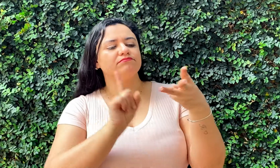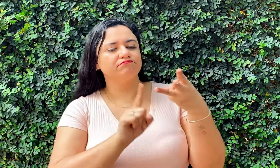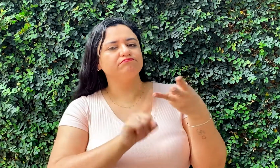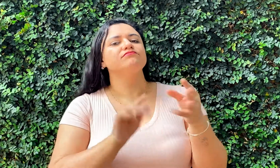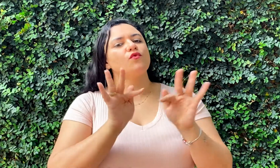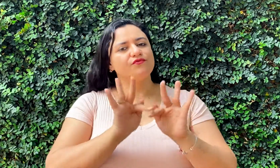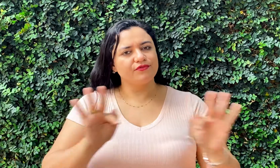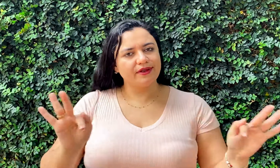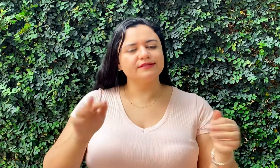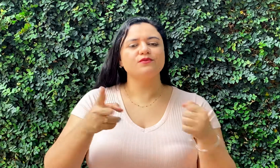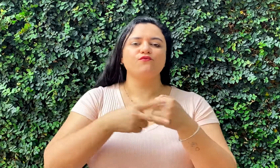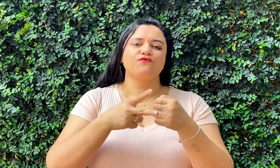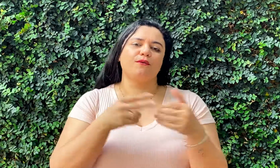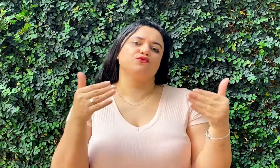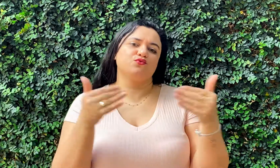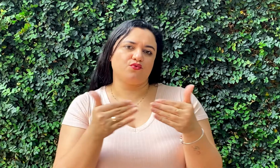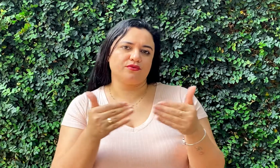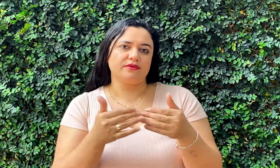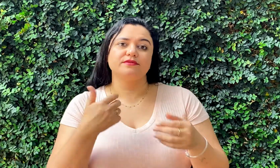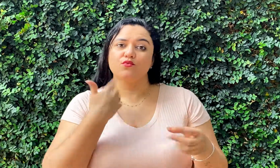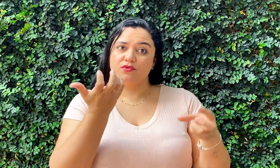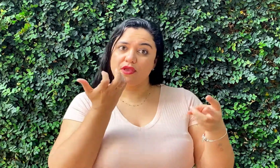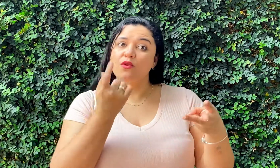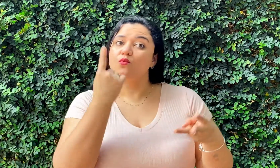Por exemplo, o verbo esquecer, ele também está fixo.